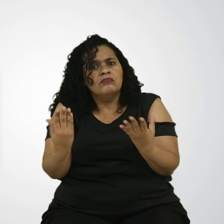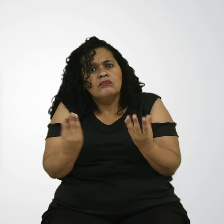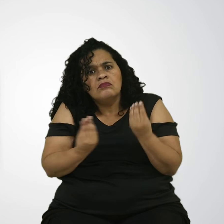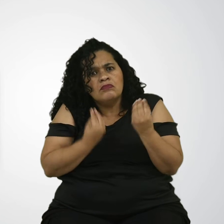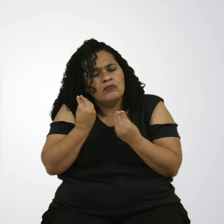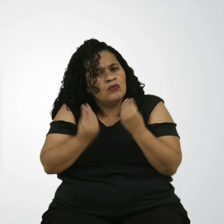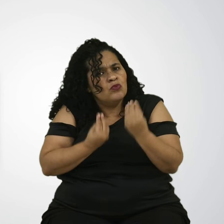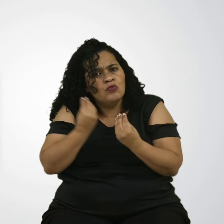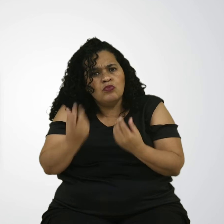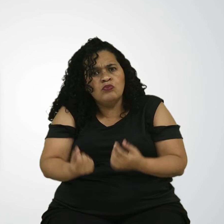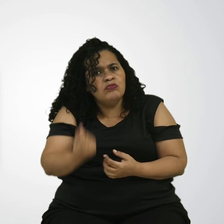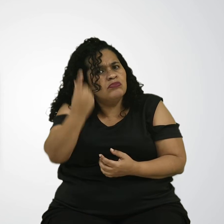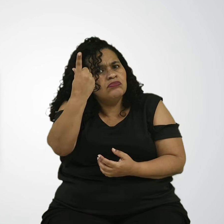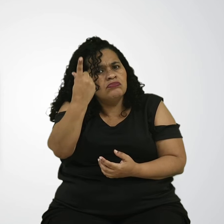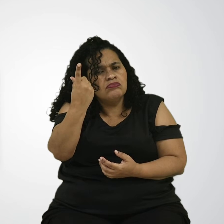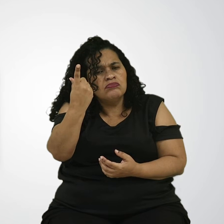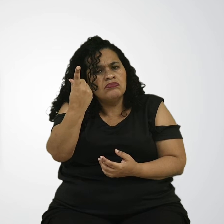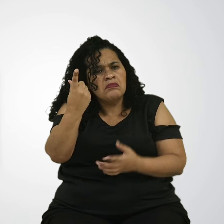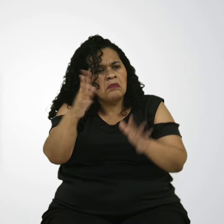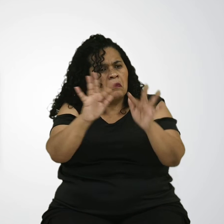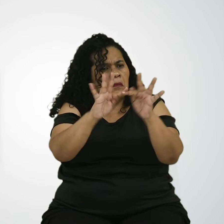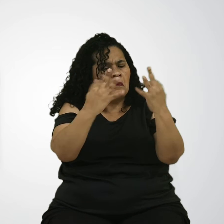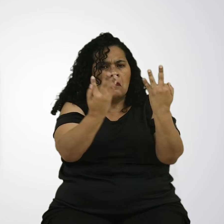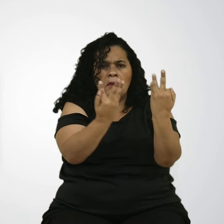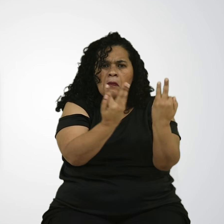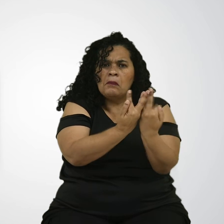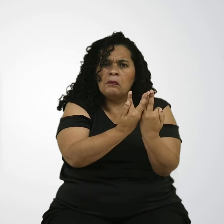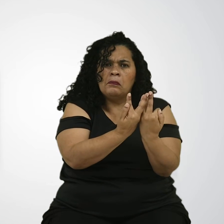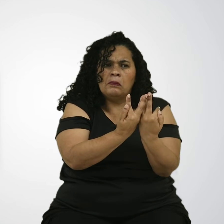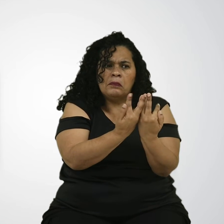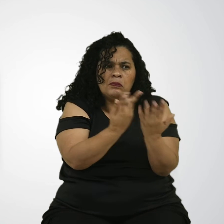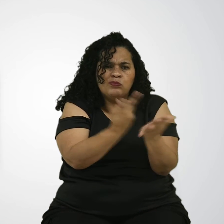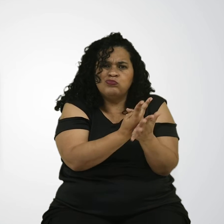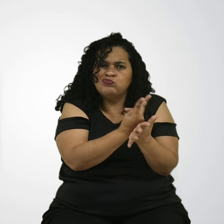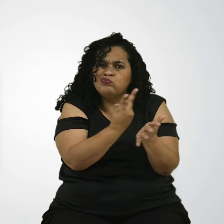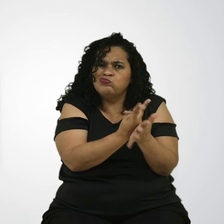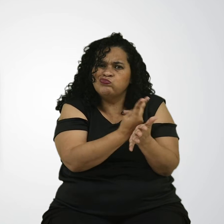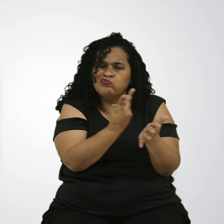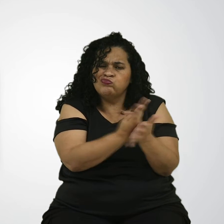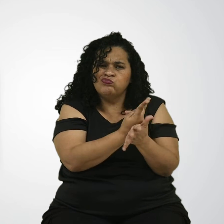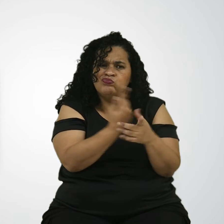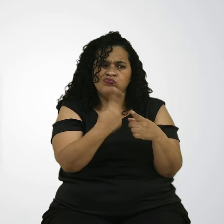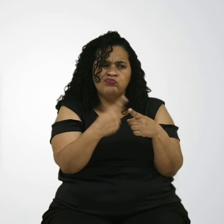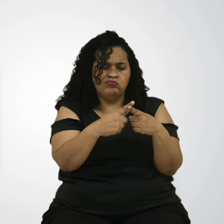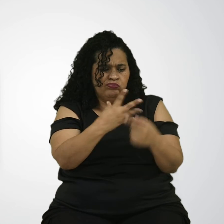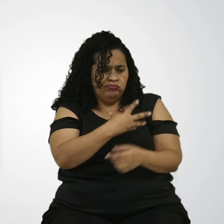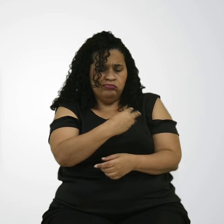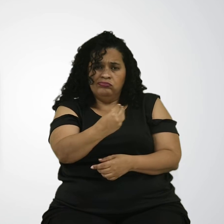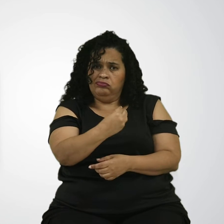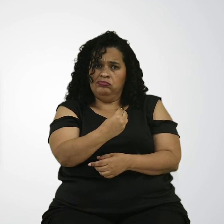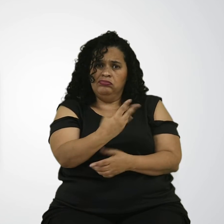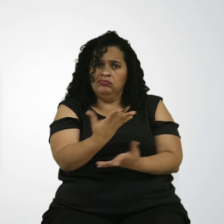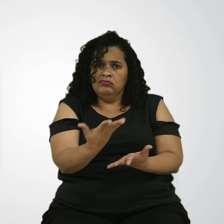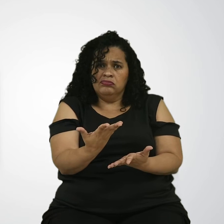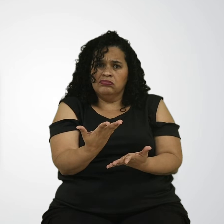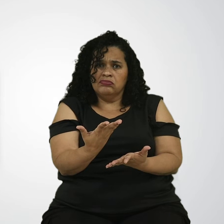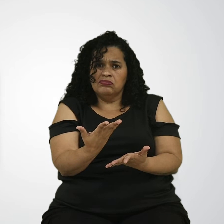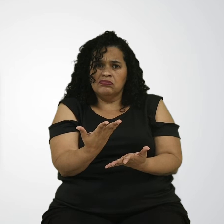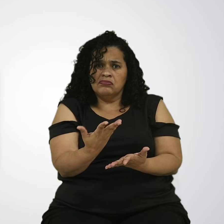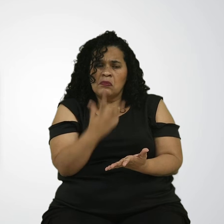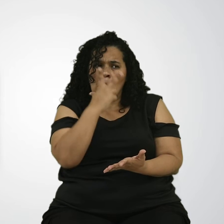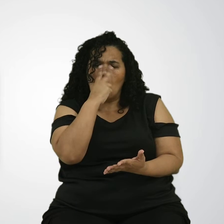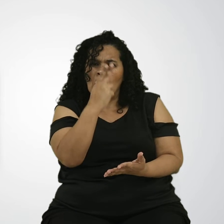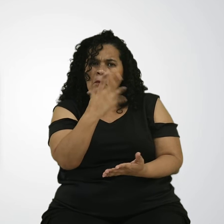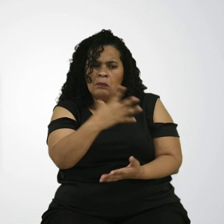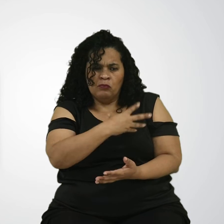Famílias tomam atitudes radicais por causa de filhos. Como se os filhos tivessem a